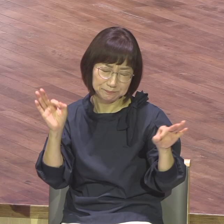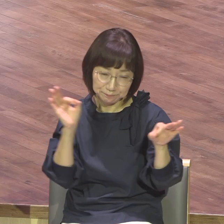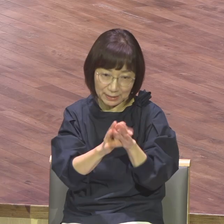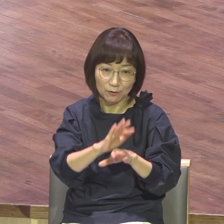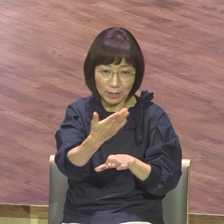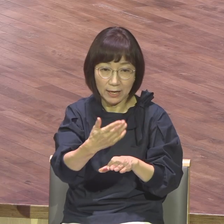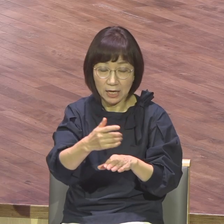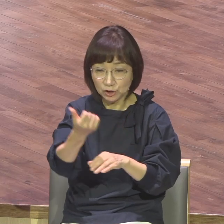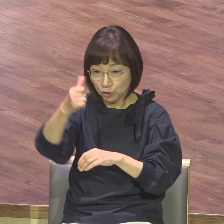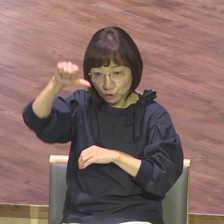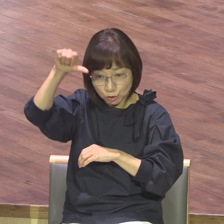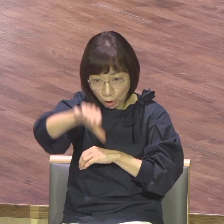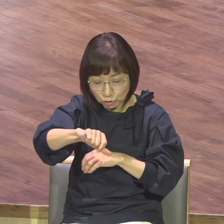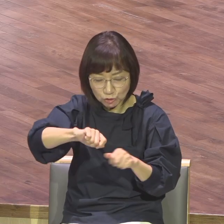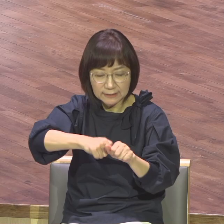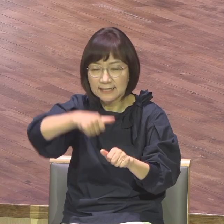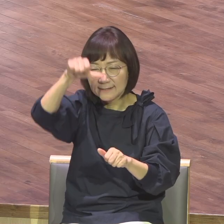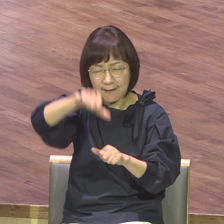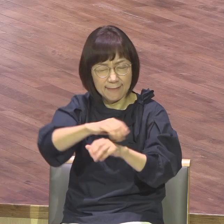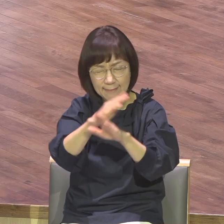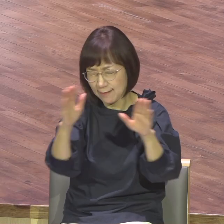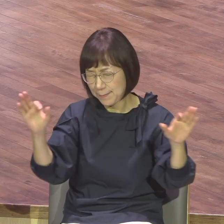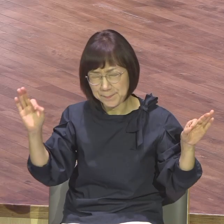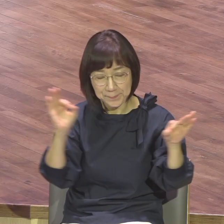저주가 다 무릎 꿇게 돼 있어요.